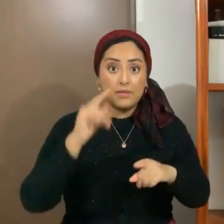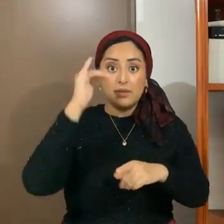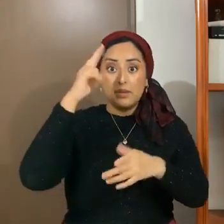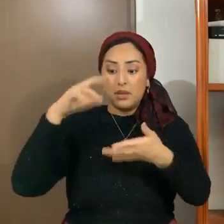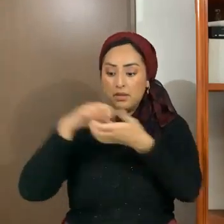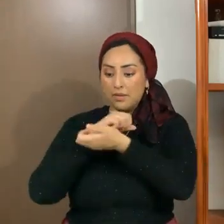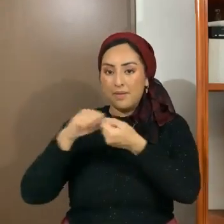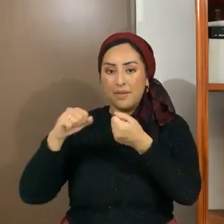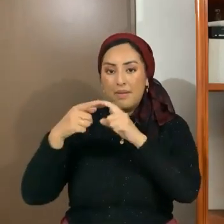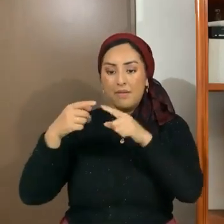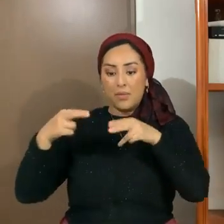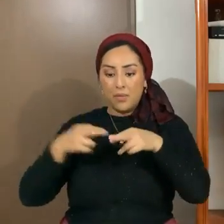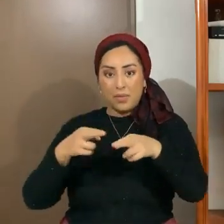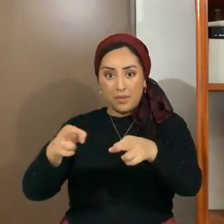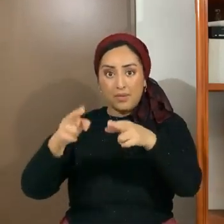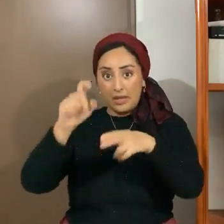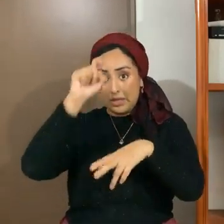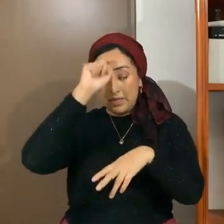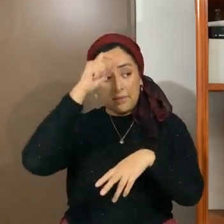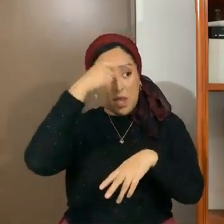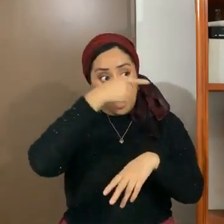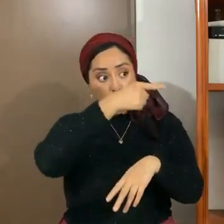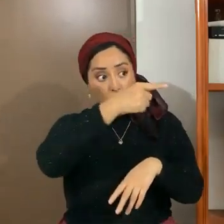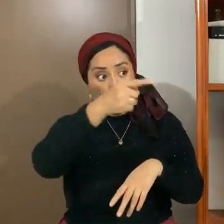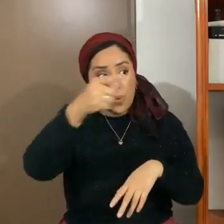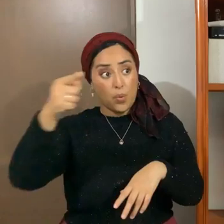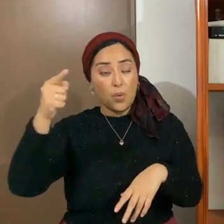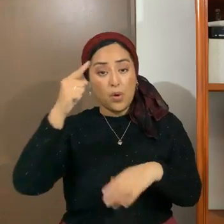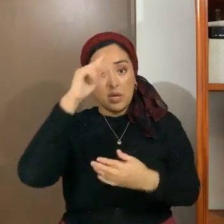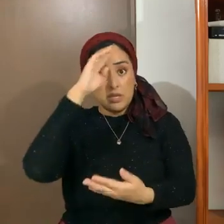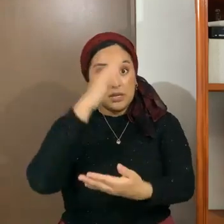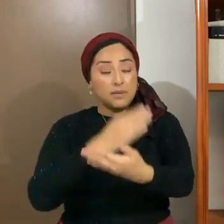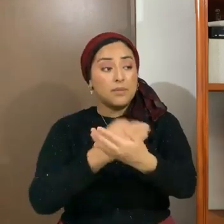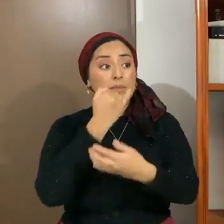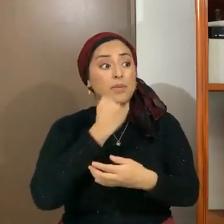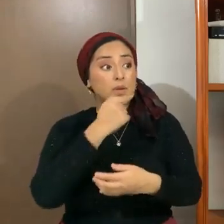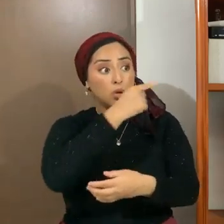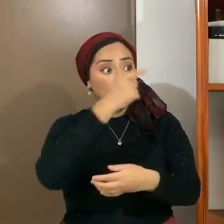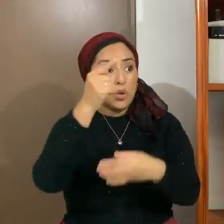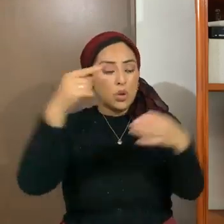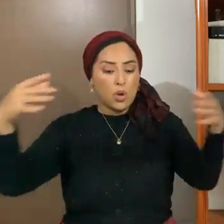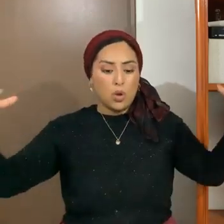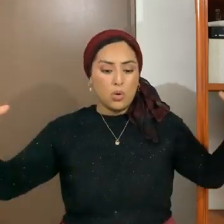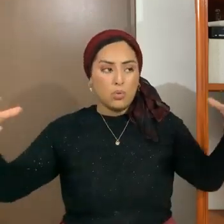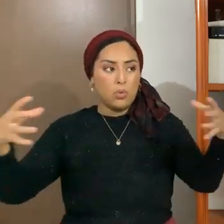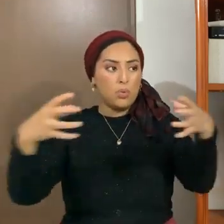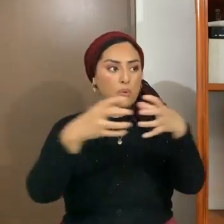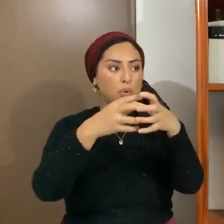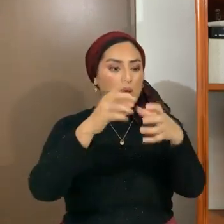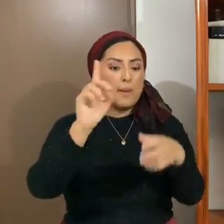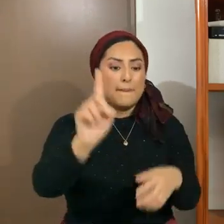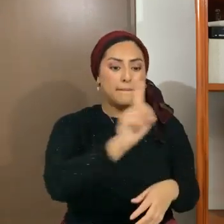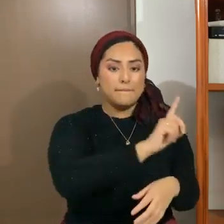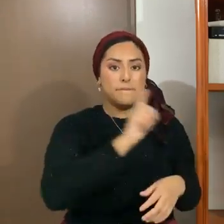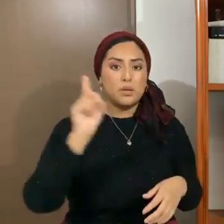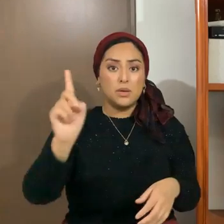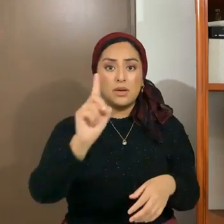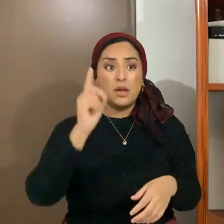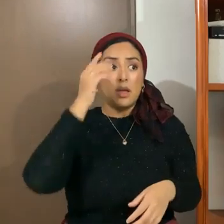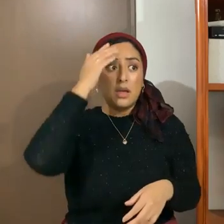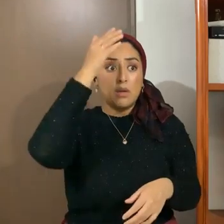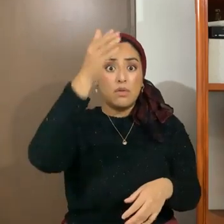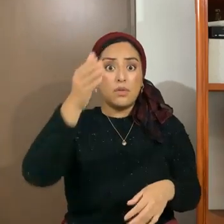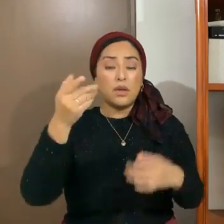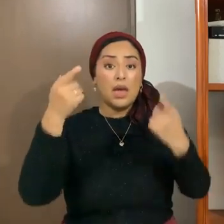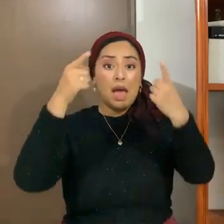río Éufrates hasta el torrente de Egipto, y vosotros, hijos de Israel, seréis reunidos uno a uno. Acontecerá también que en aquel día